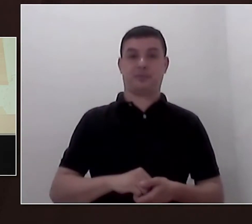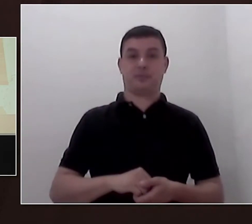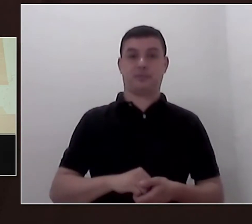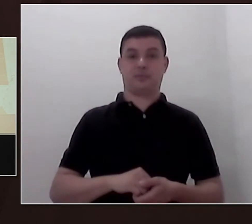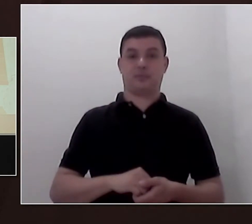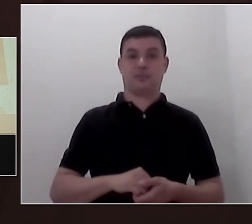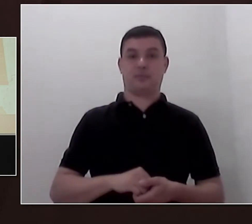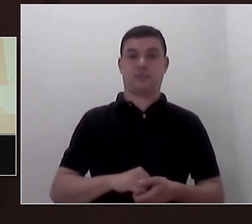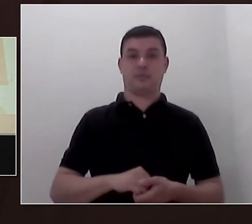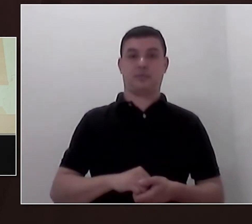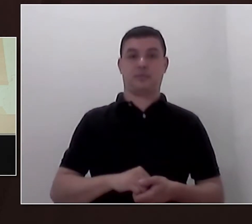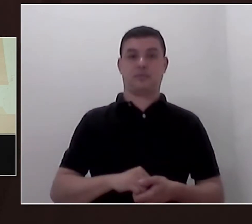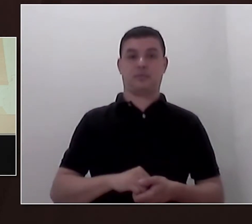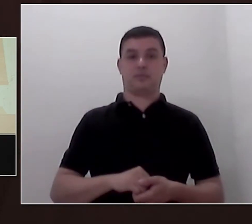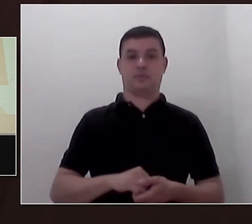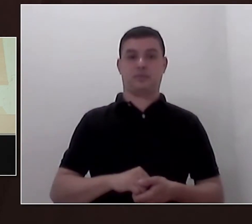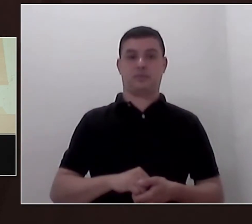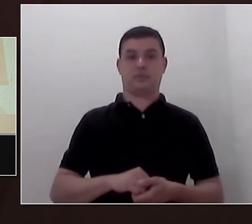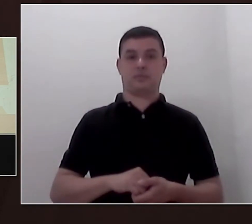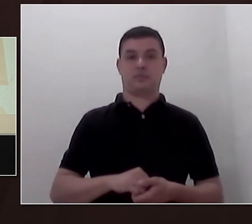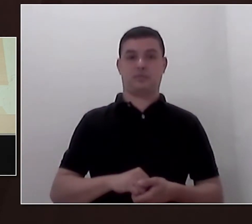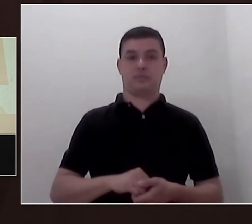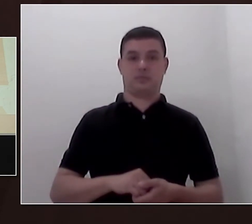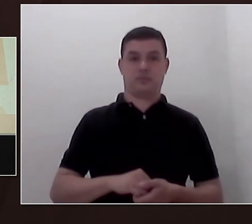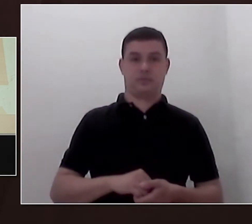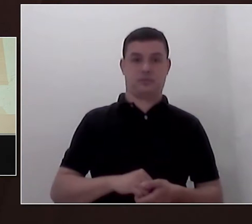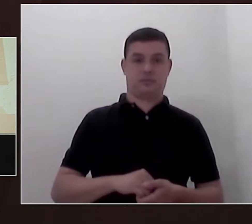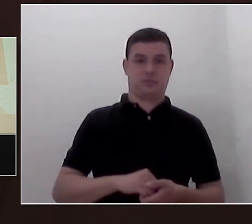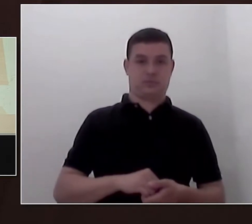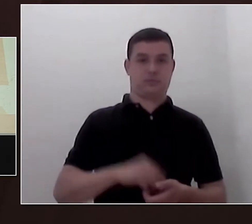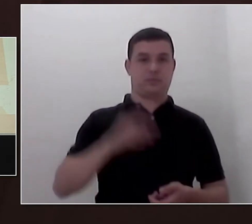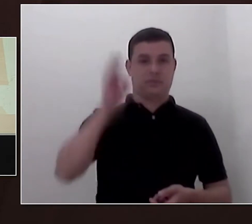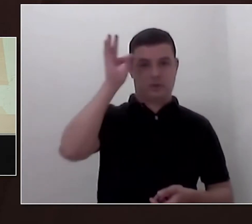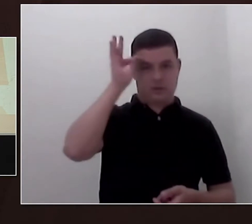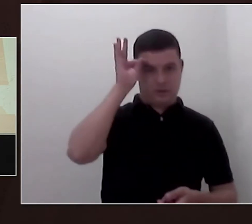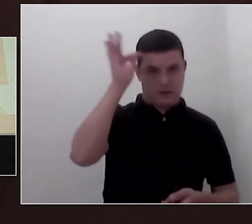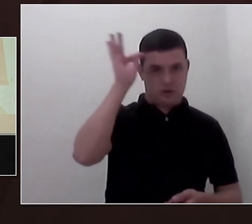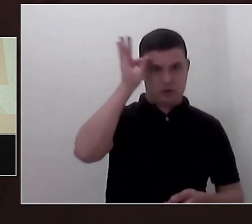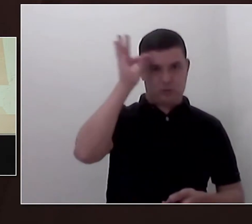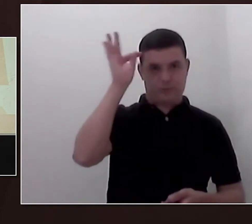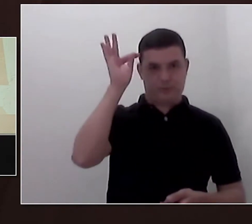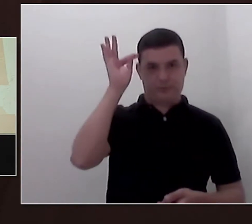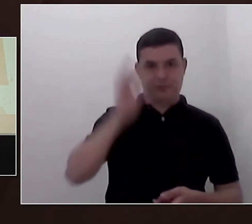vem da coisa dos egípcios.